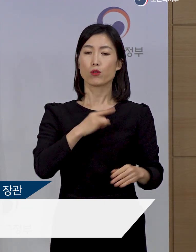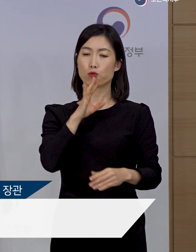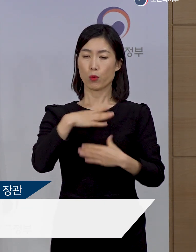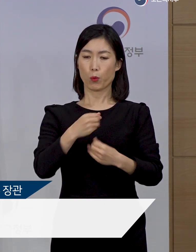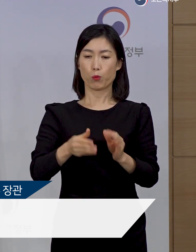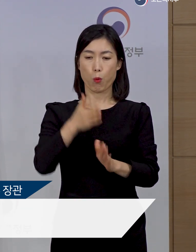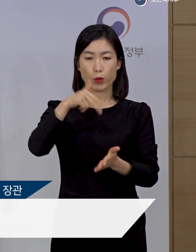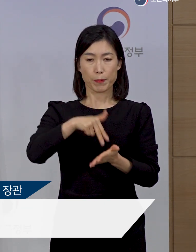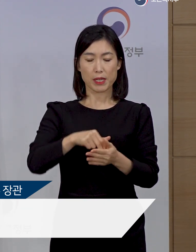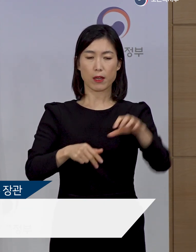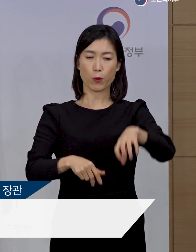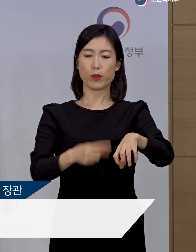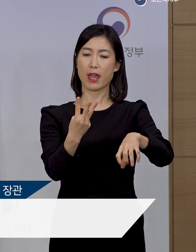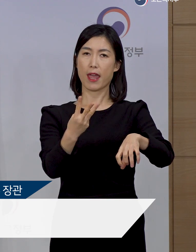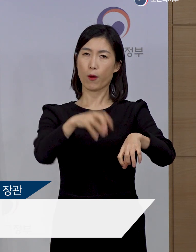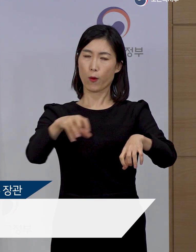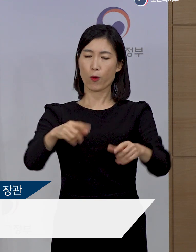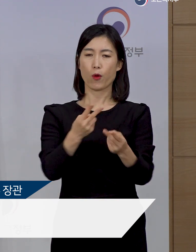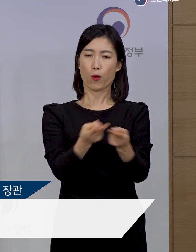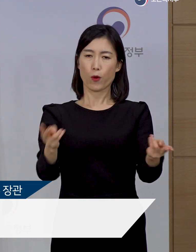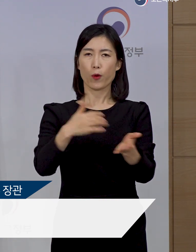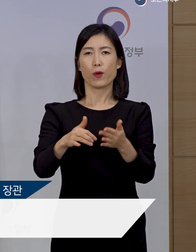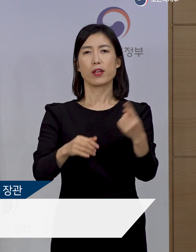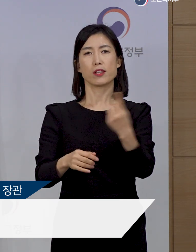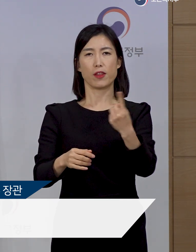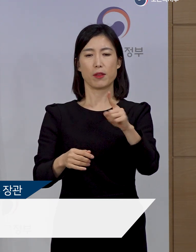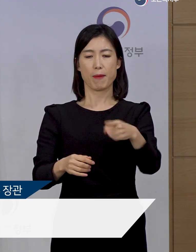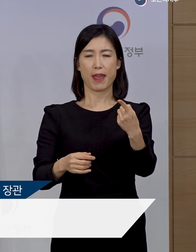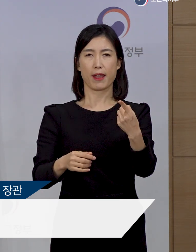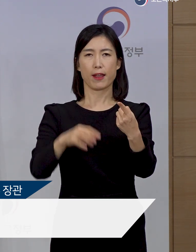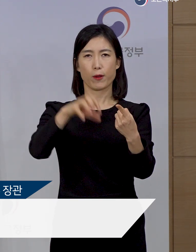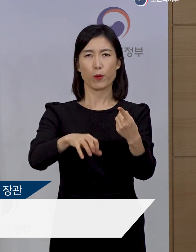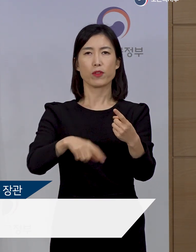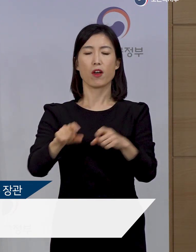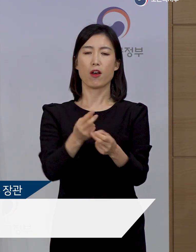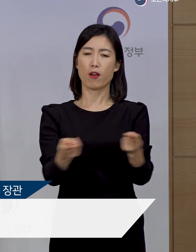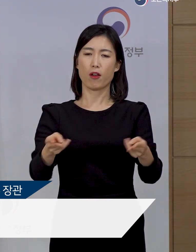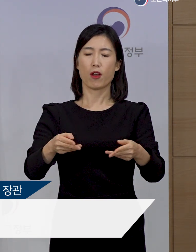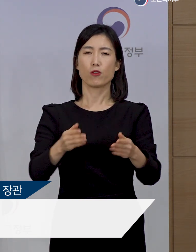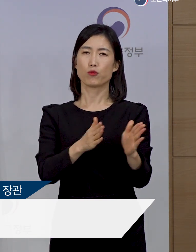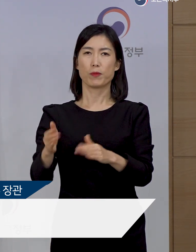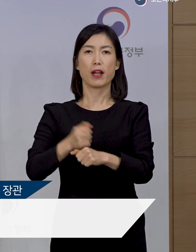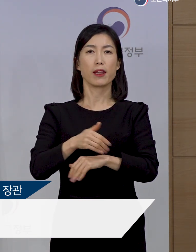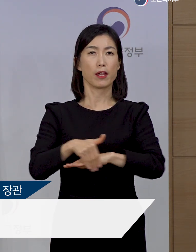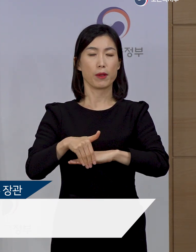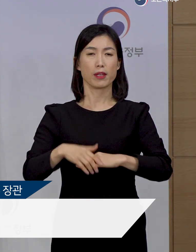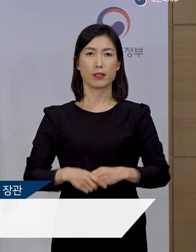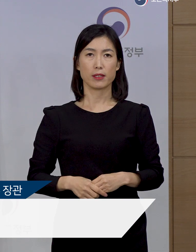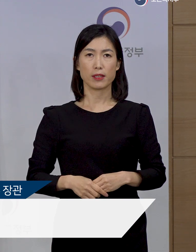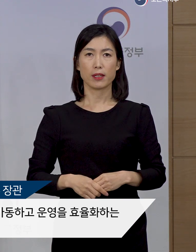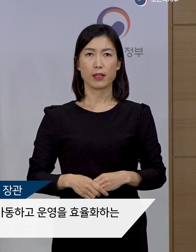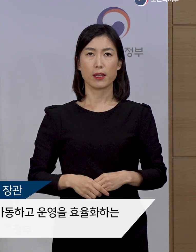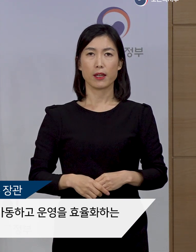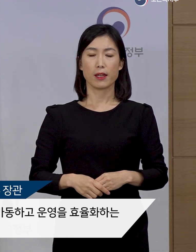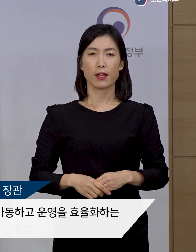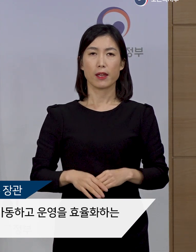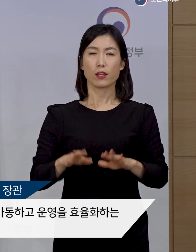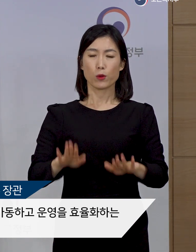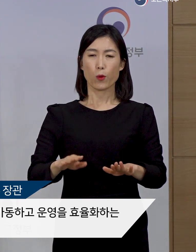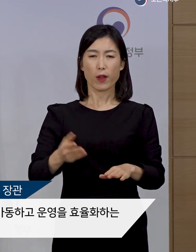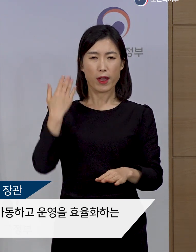차원에서도 3개소 1,000병상의 중앙생활치료센터를 개소할 것입니다. 또한 현재